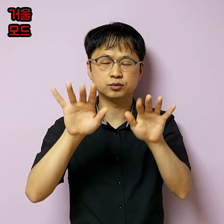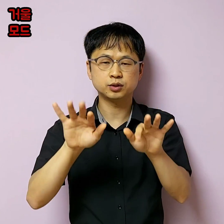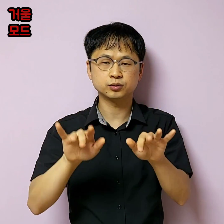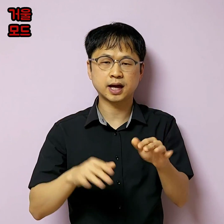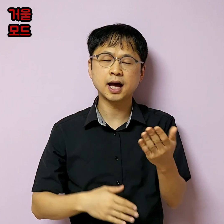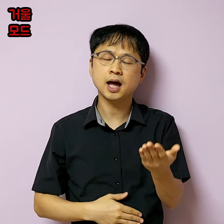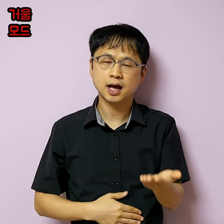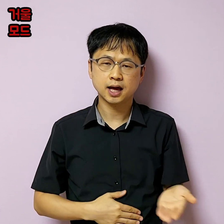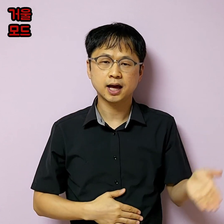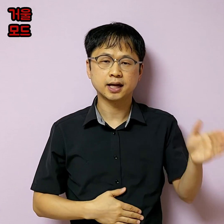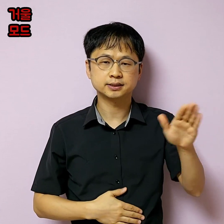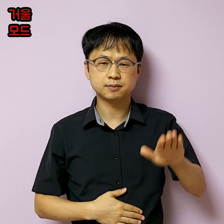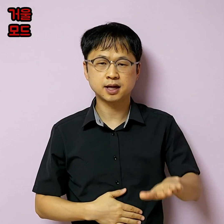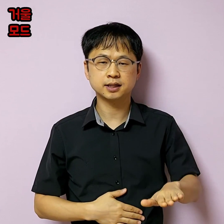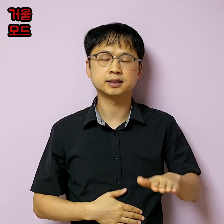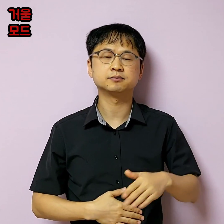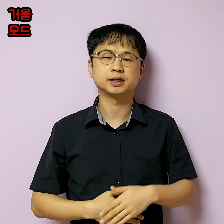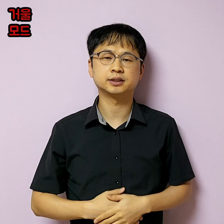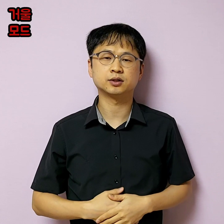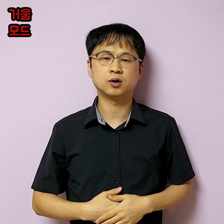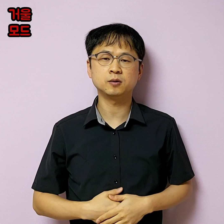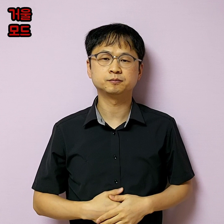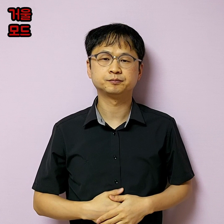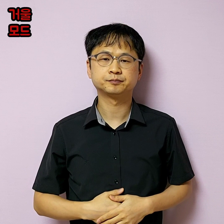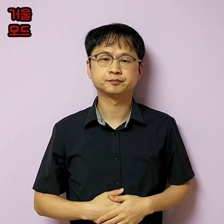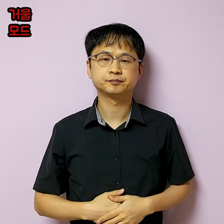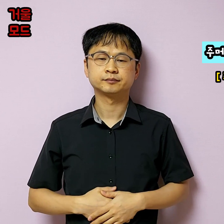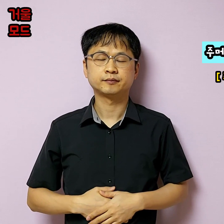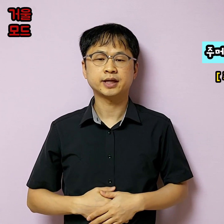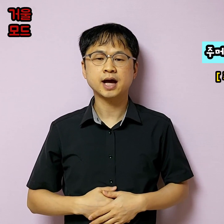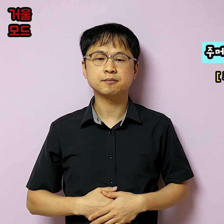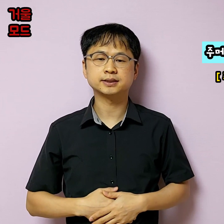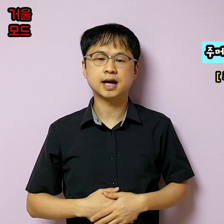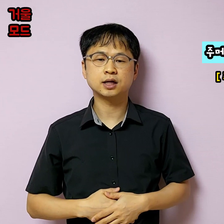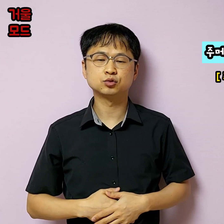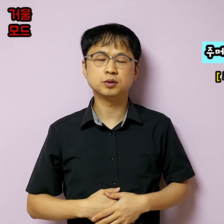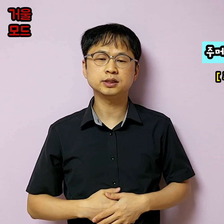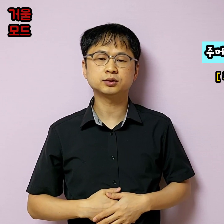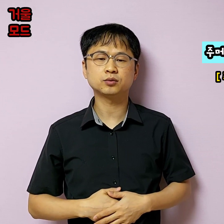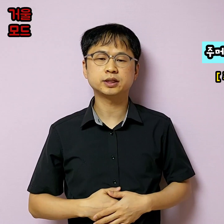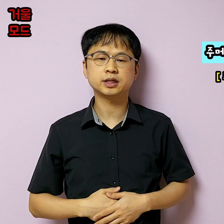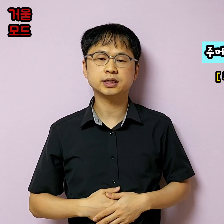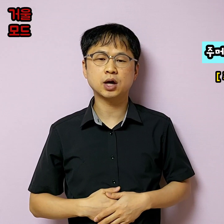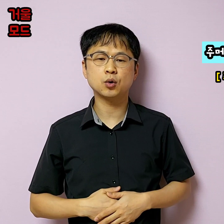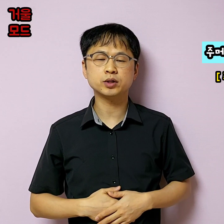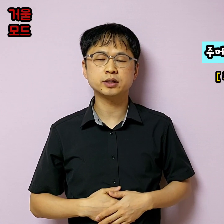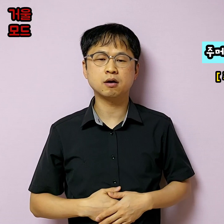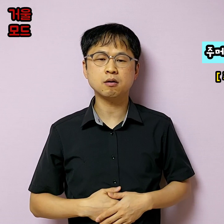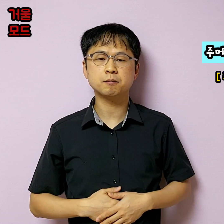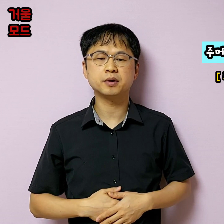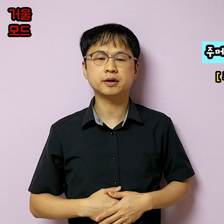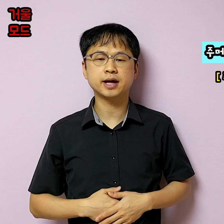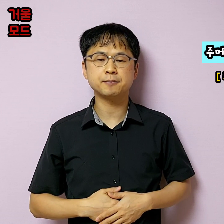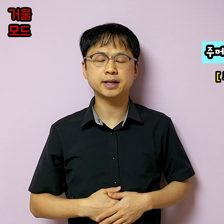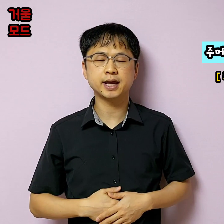눈이 오다 하지만 하시면 되겠죠. 네, 다음 가사. 주머니 속 챙겨 나온 기억 버려야만